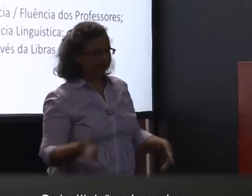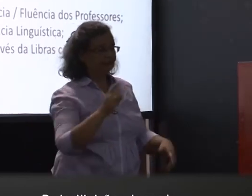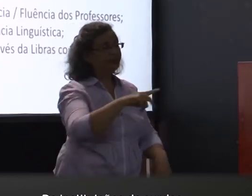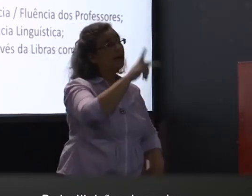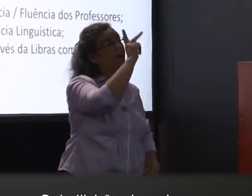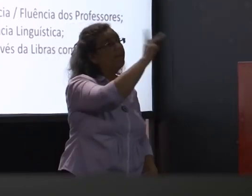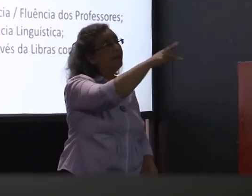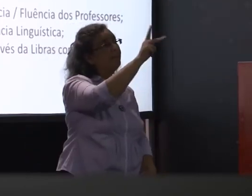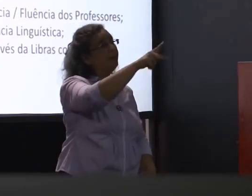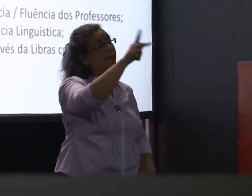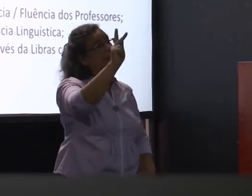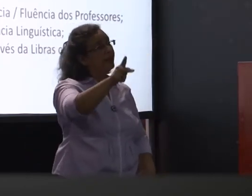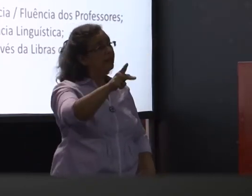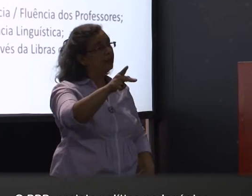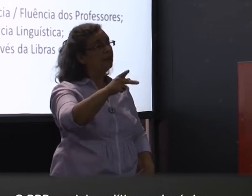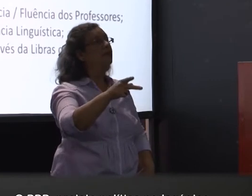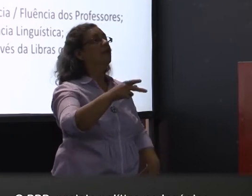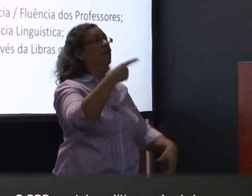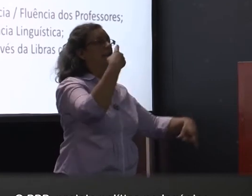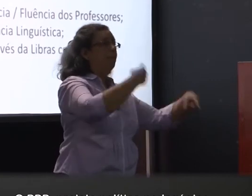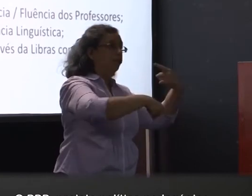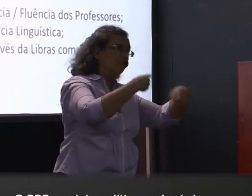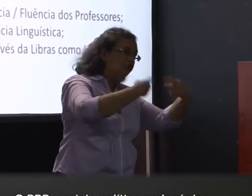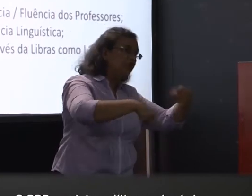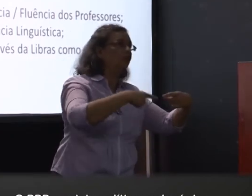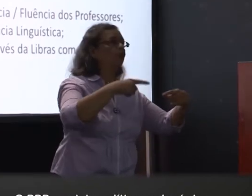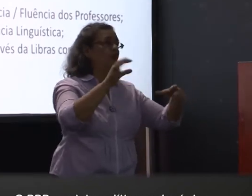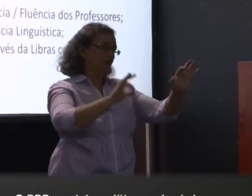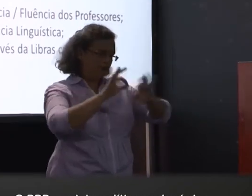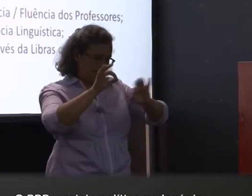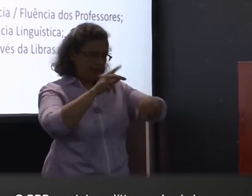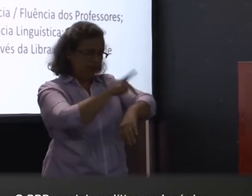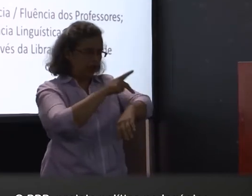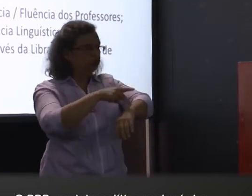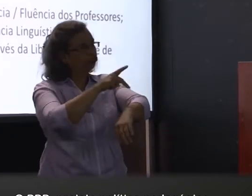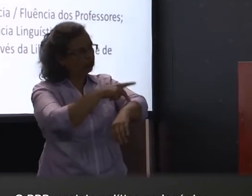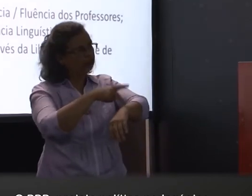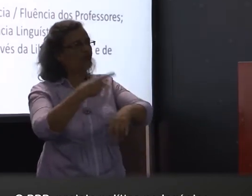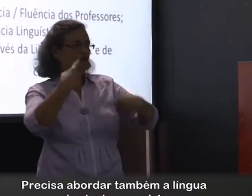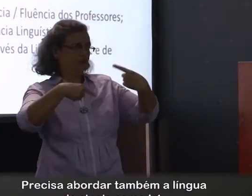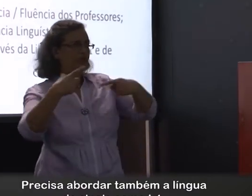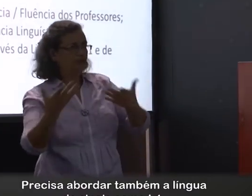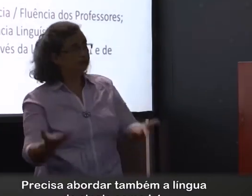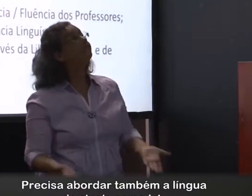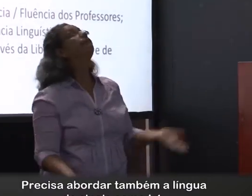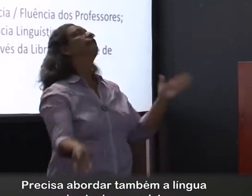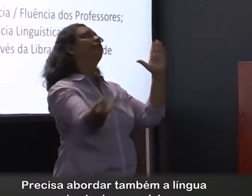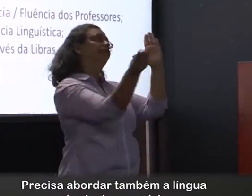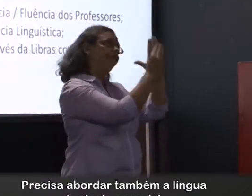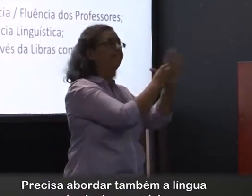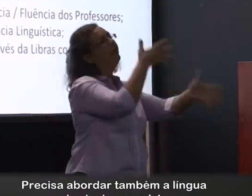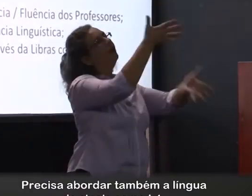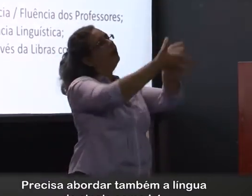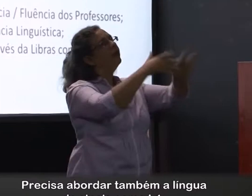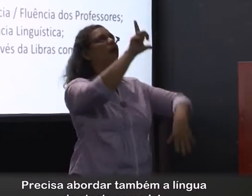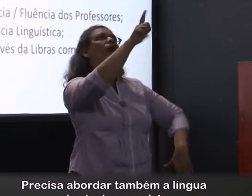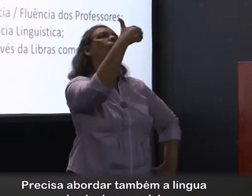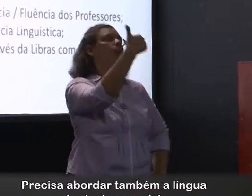surdos. O PPP, o Projeto Político Pedagógico, ele precisa também abordar a língua